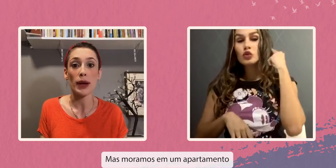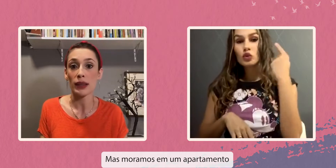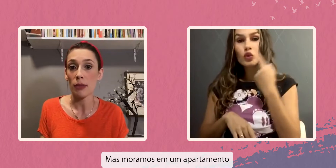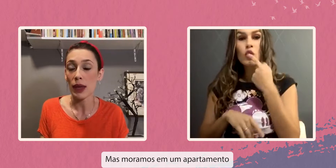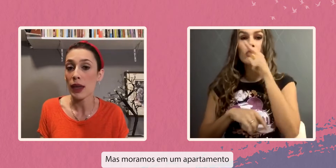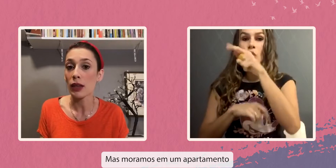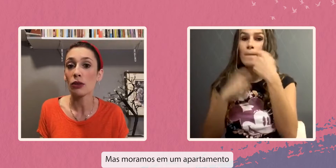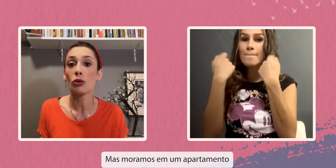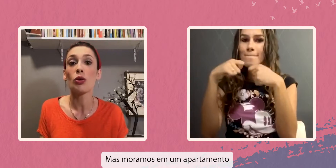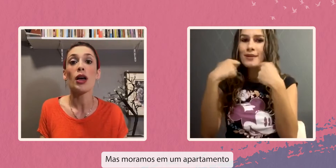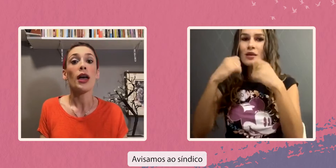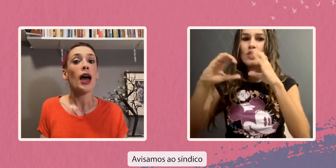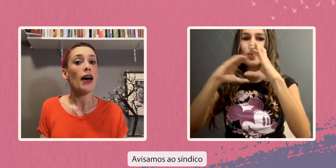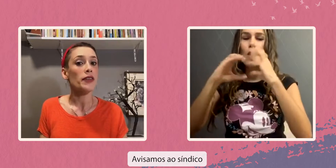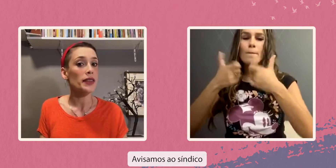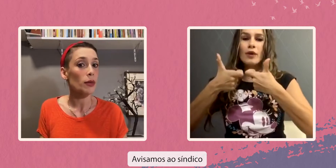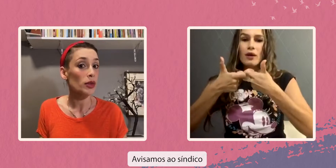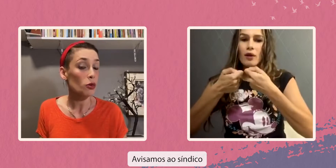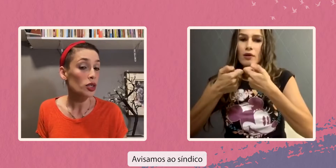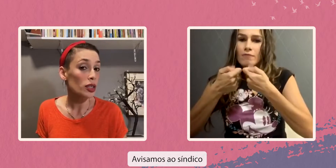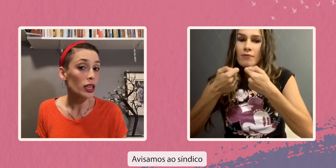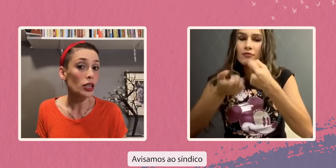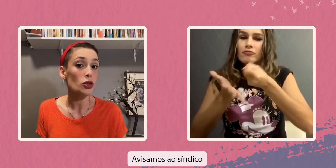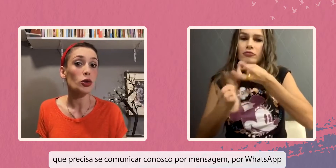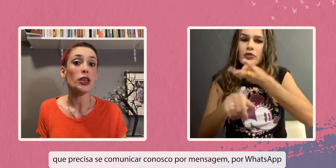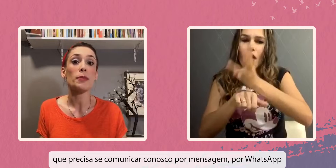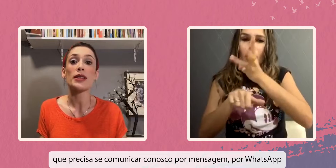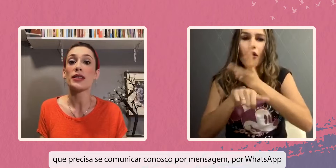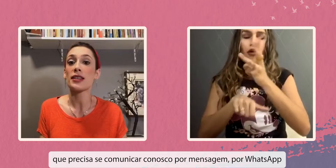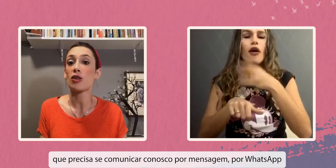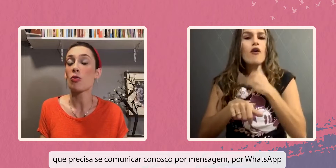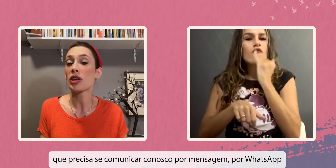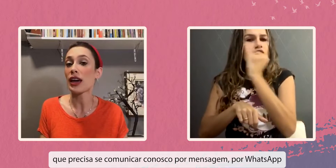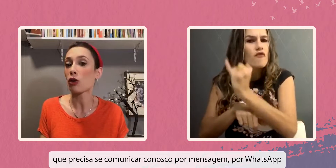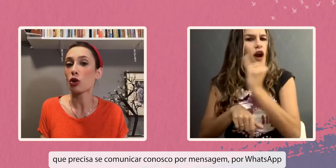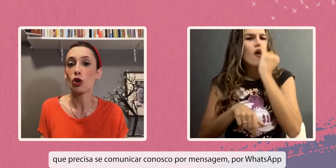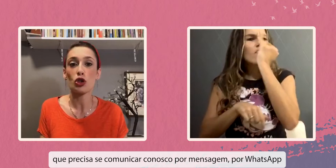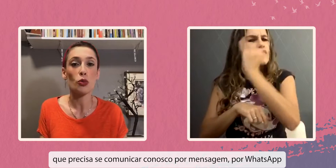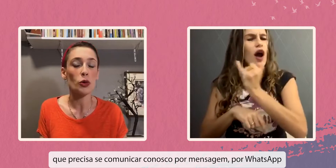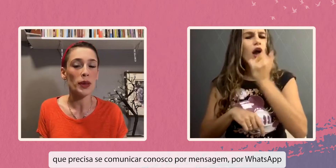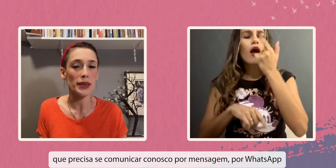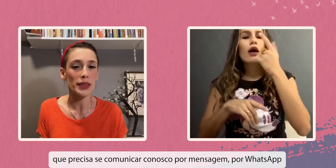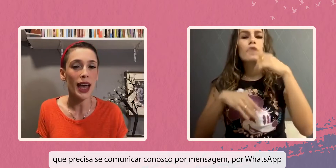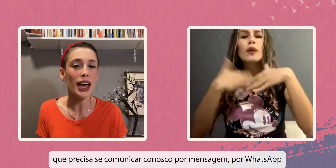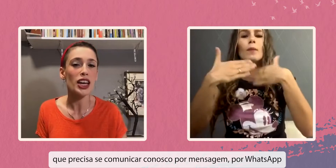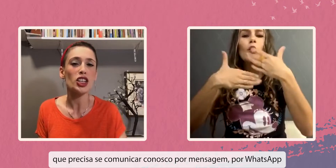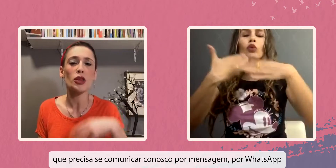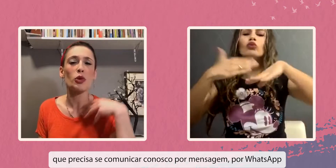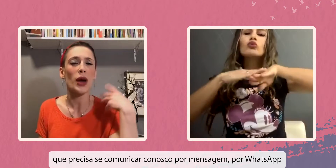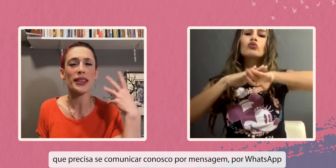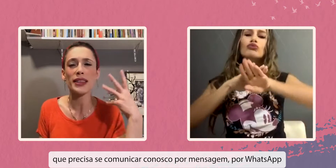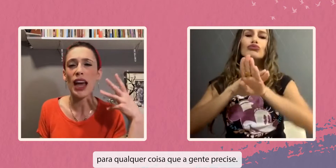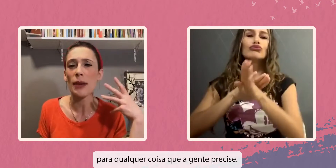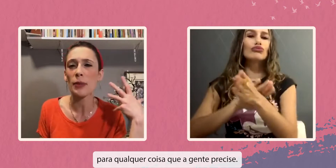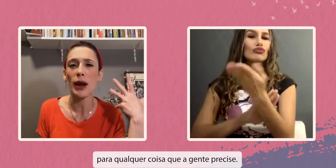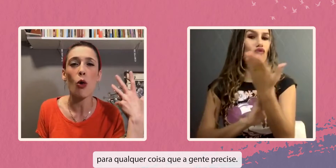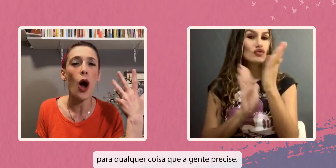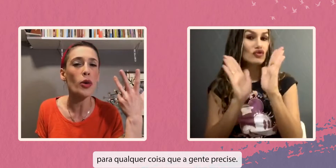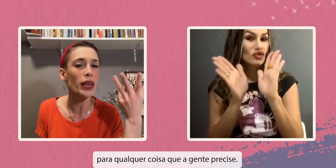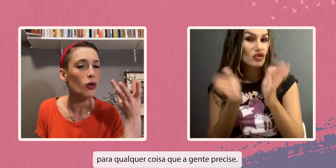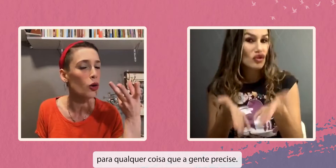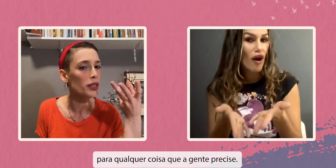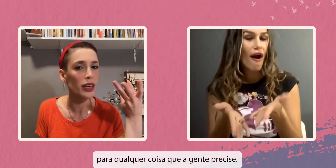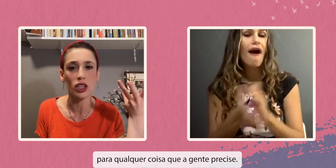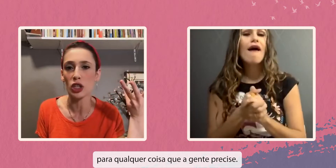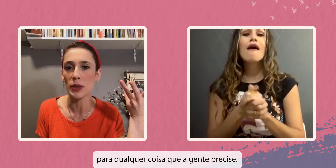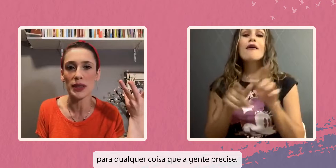num apartamento, avisamos ao síndico que precisa se comunicar conosco por mensagem, por WhatsApp, para